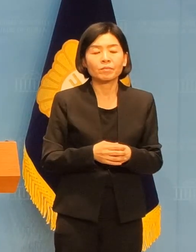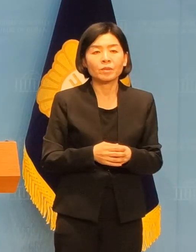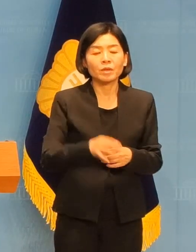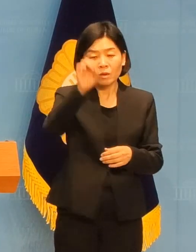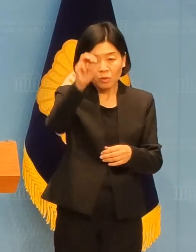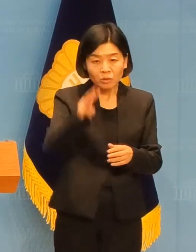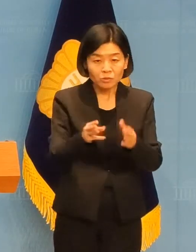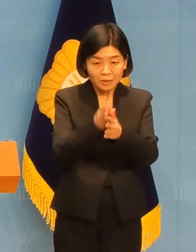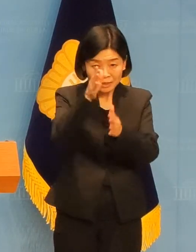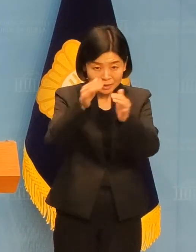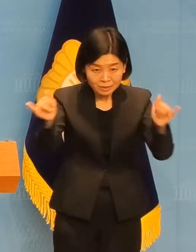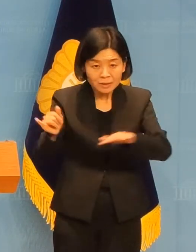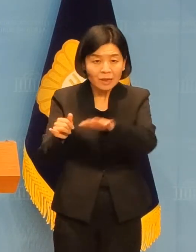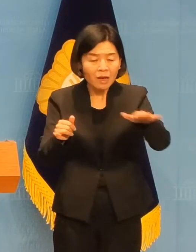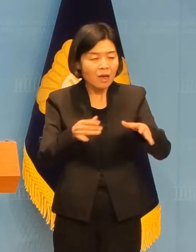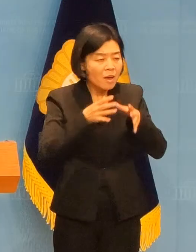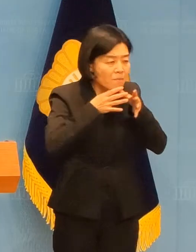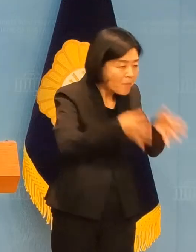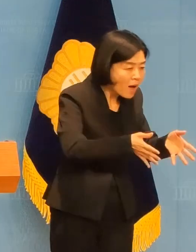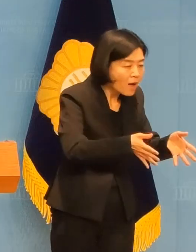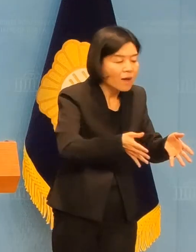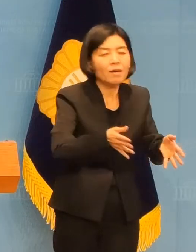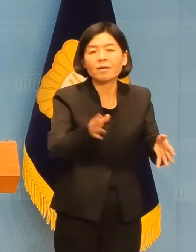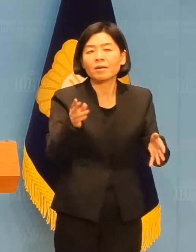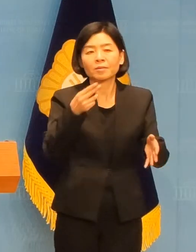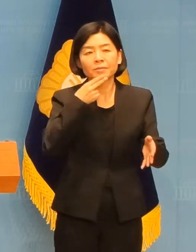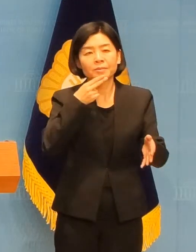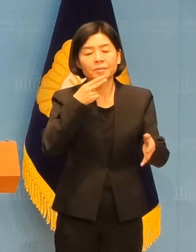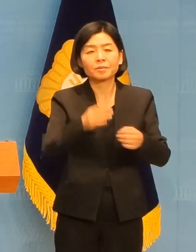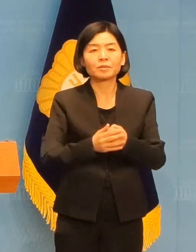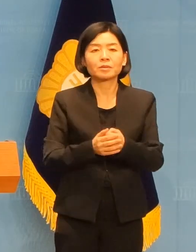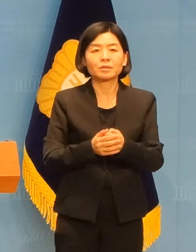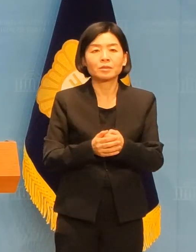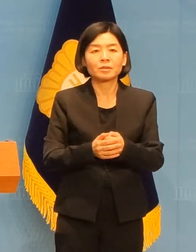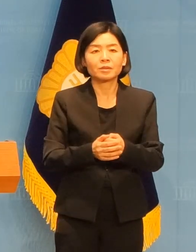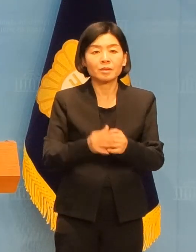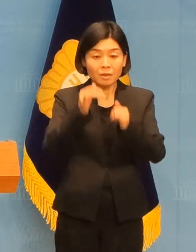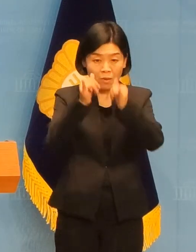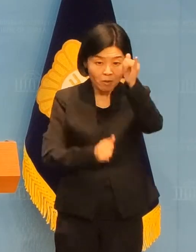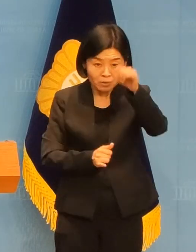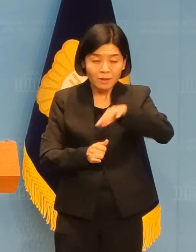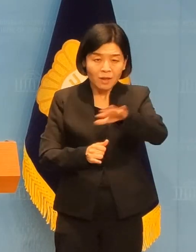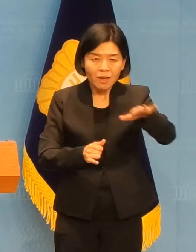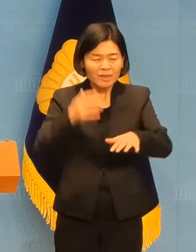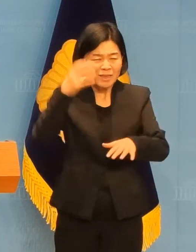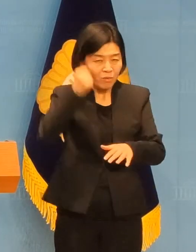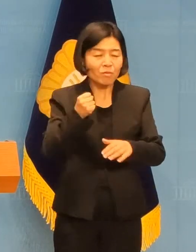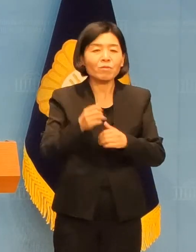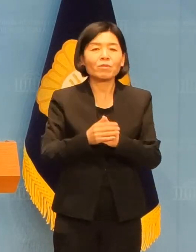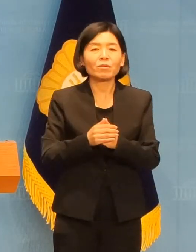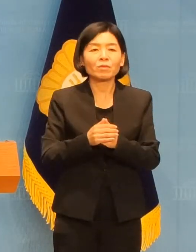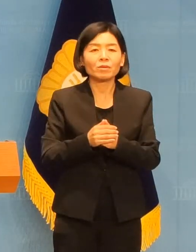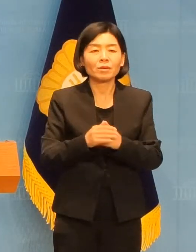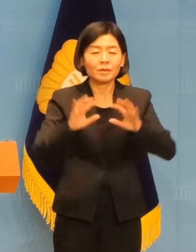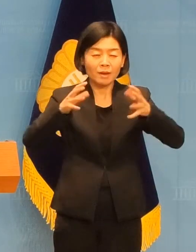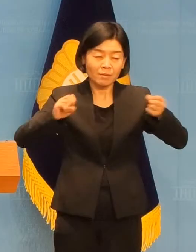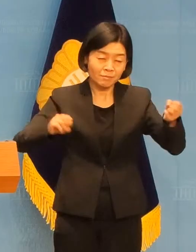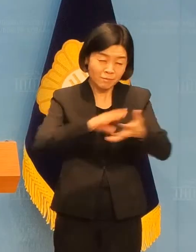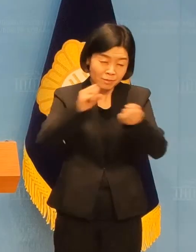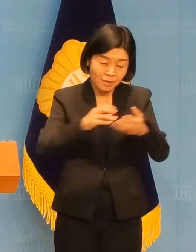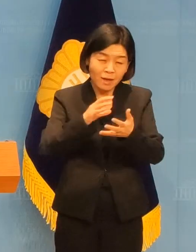광주 시민들은 속지 않습니다. 역사는 기억합니다. 내란